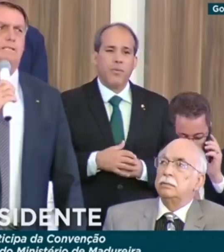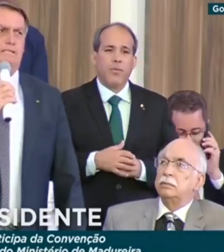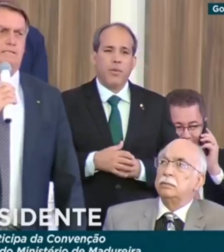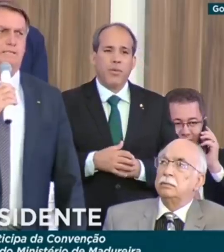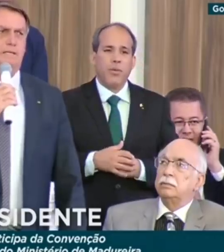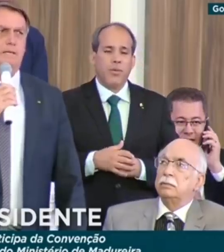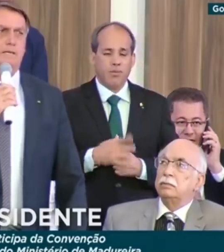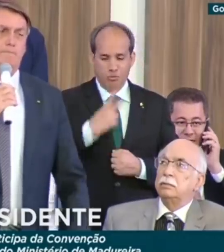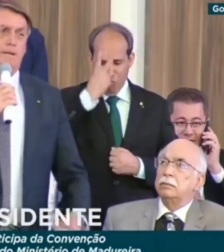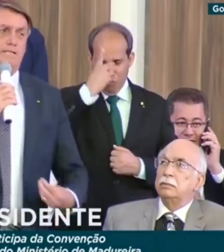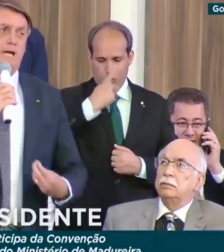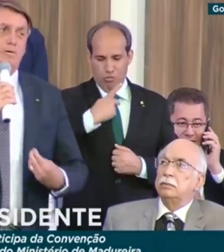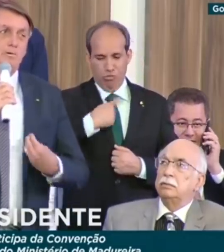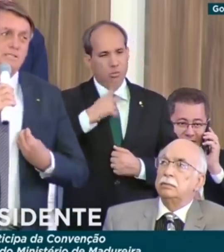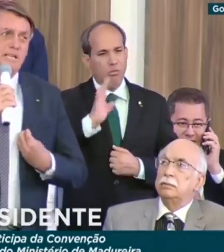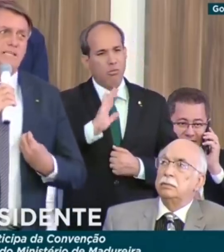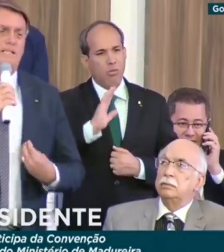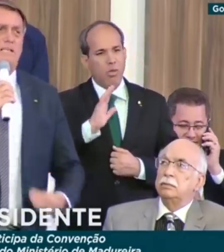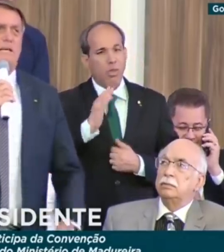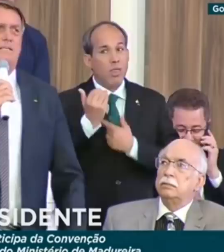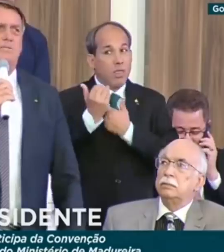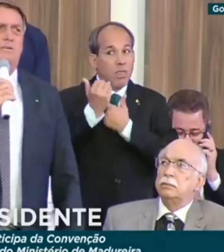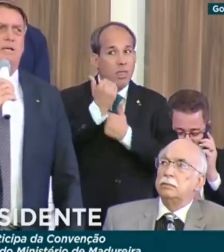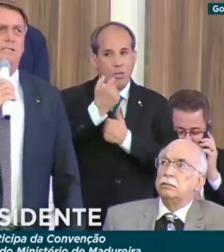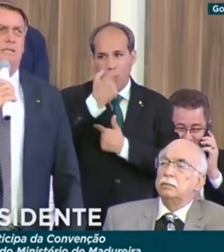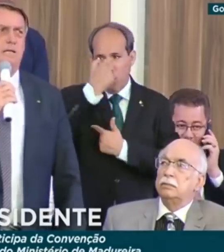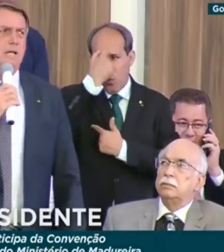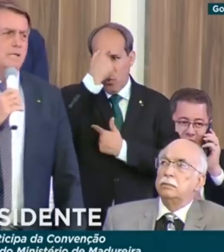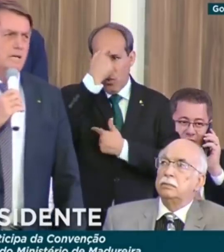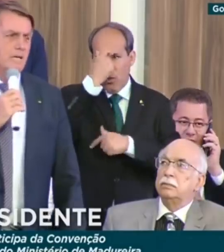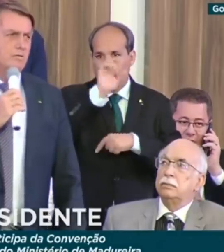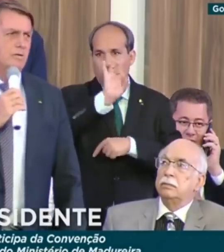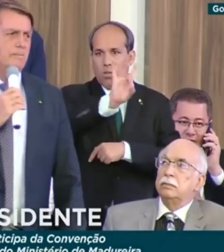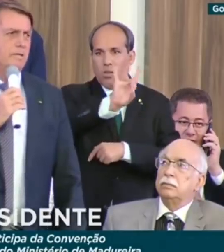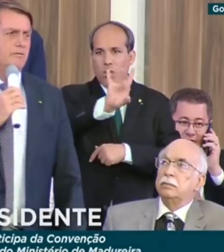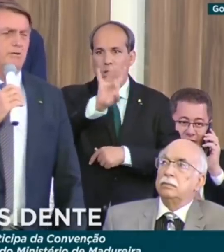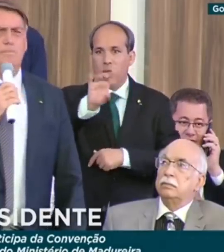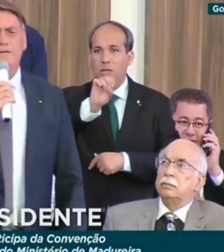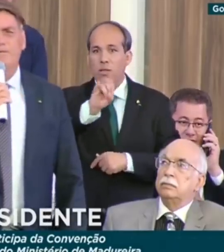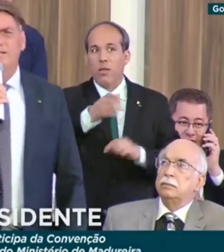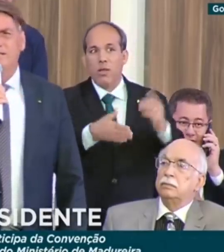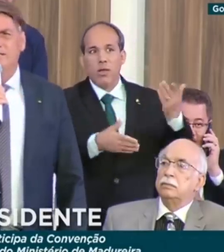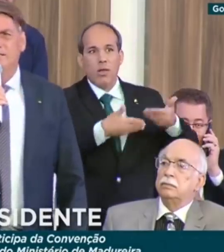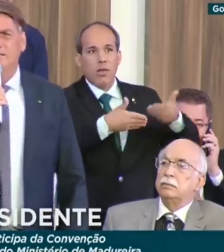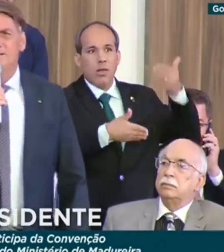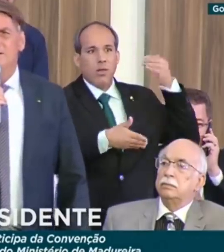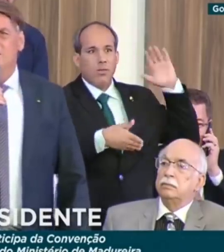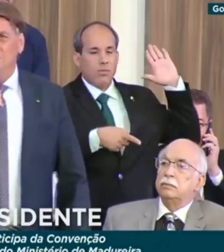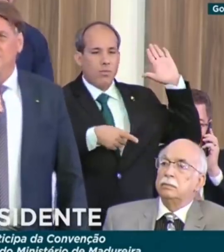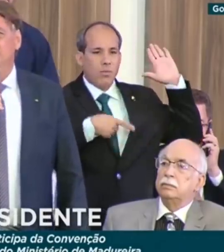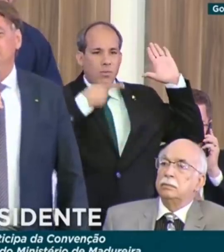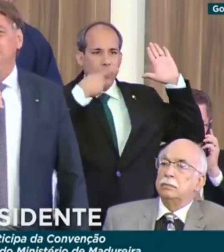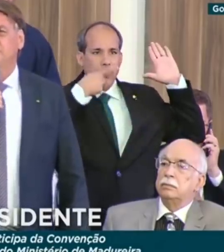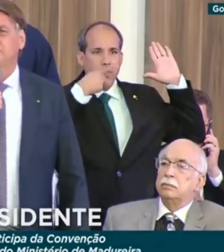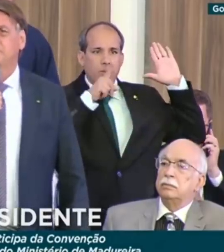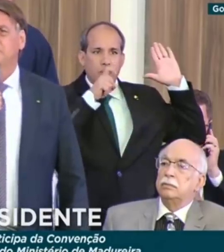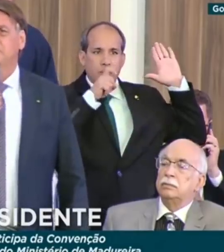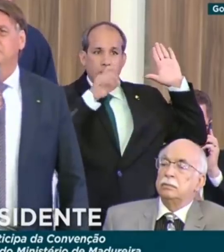perante vocês, perante a consciência de cada um de nós, se aquele juramento foi para valer ou